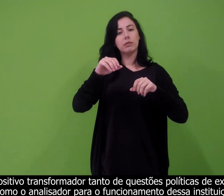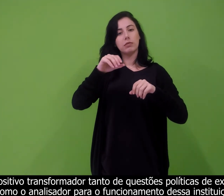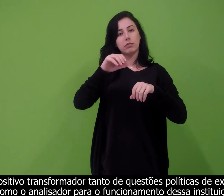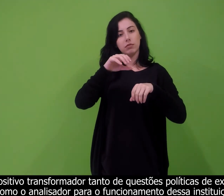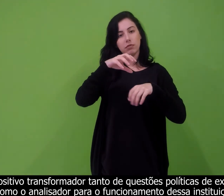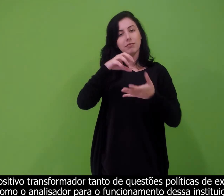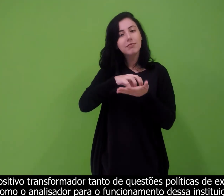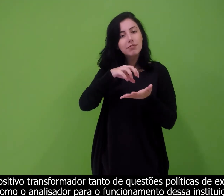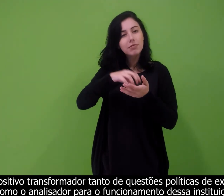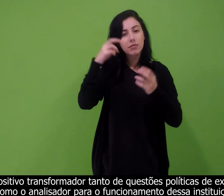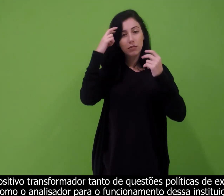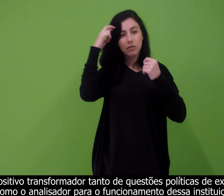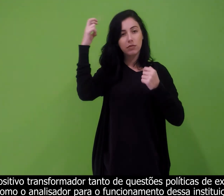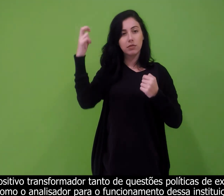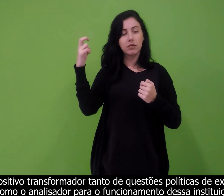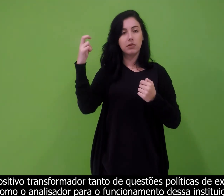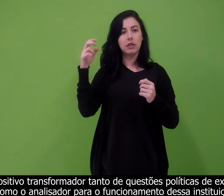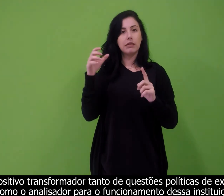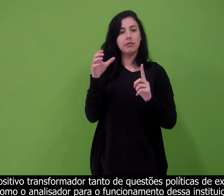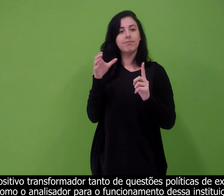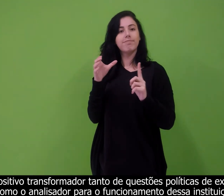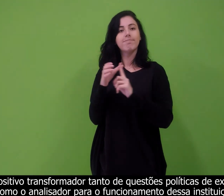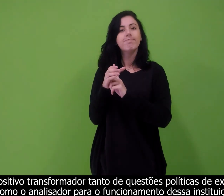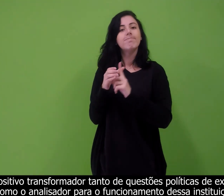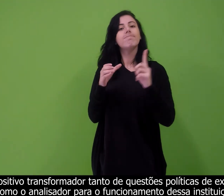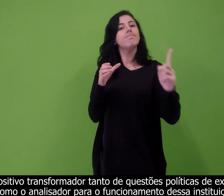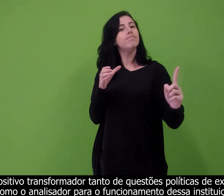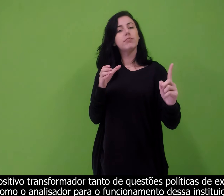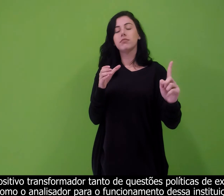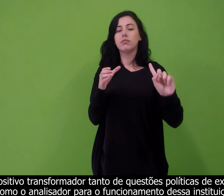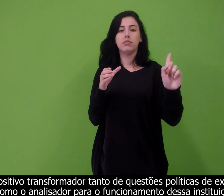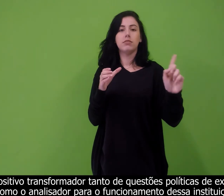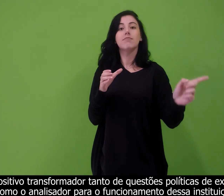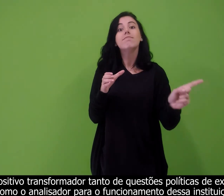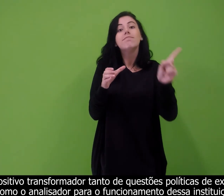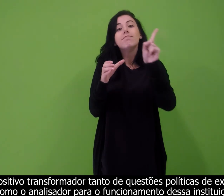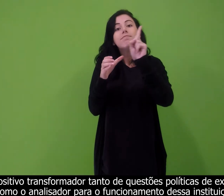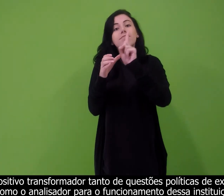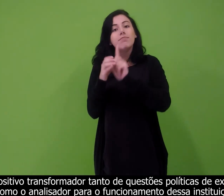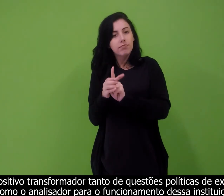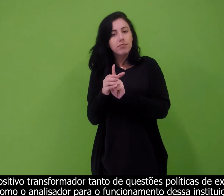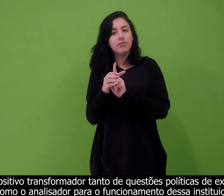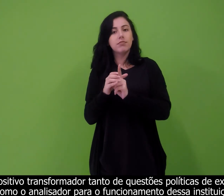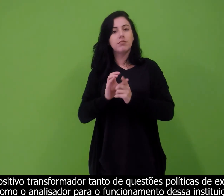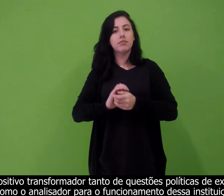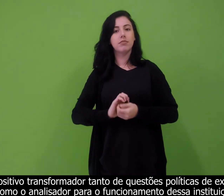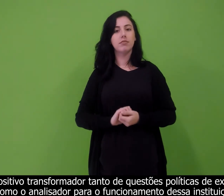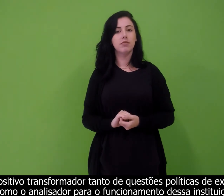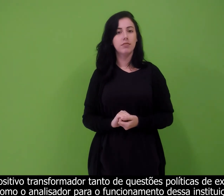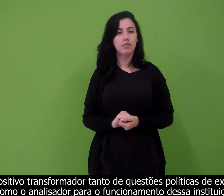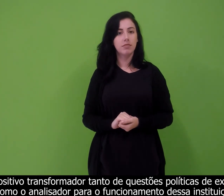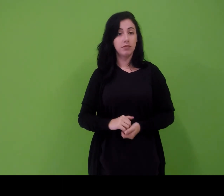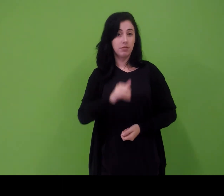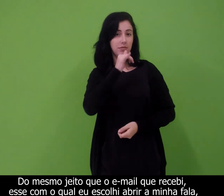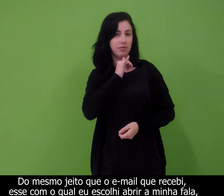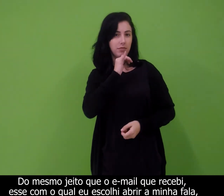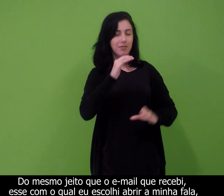tanto de questões políticas de exclusão social, como um analisador para o funcionamento dessa instituição. Do mesmo jeito